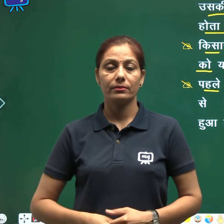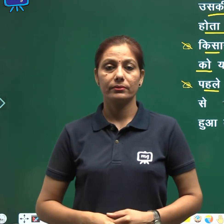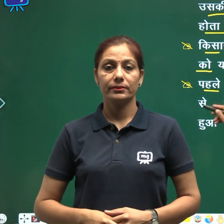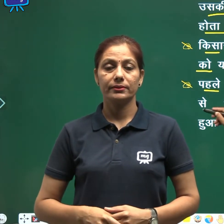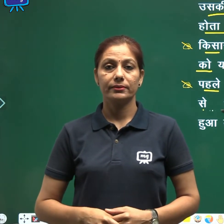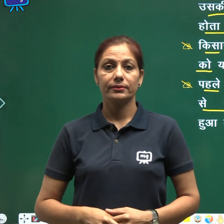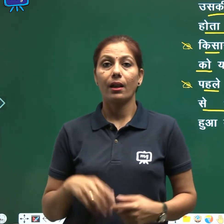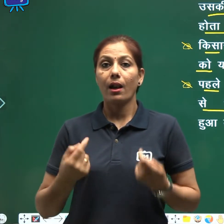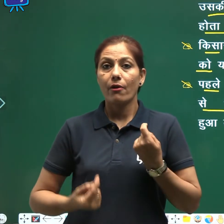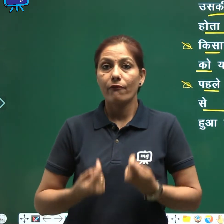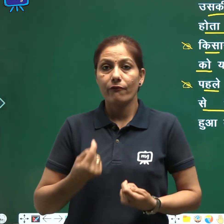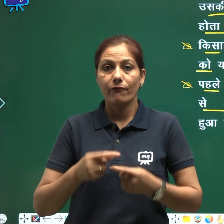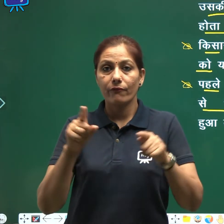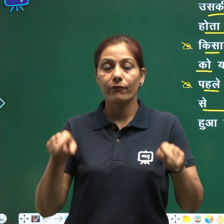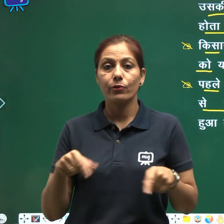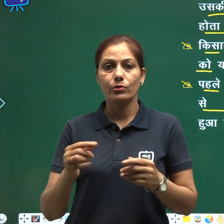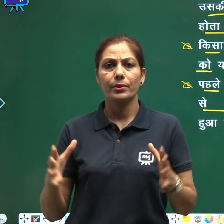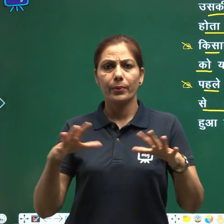फसलों से भरे